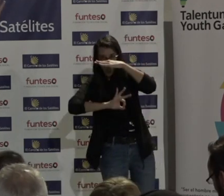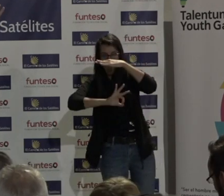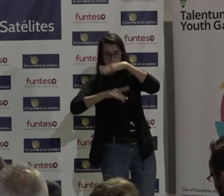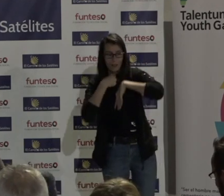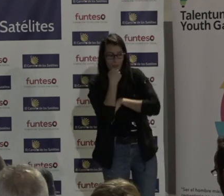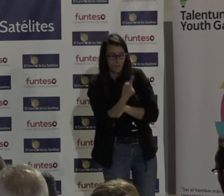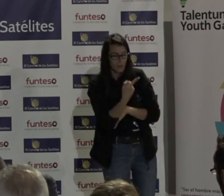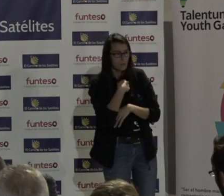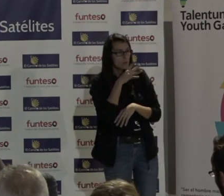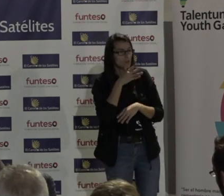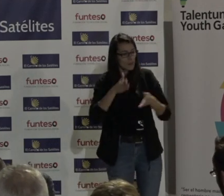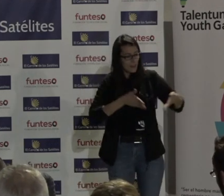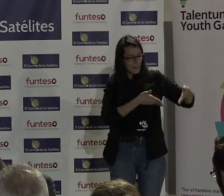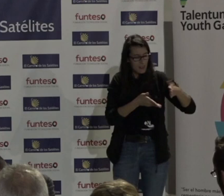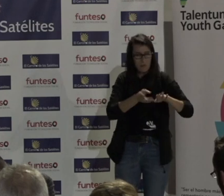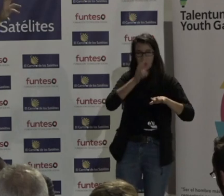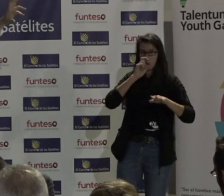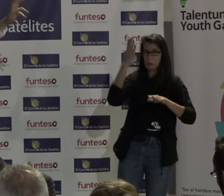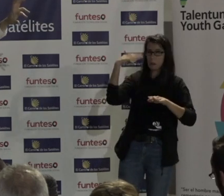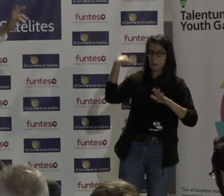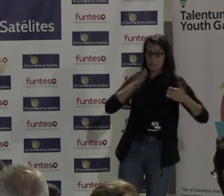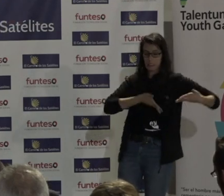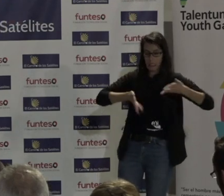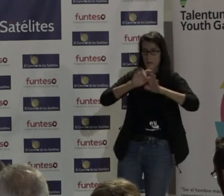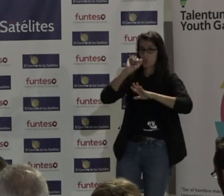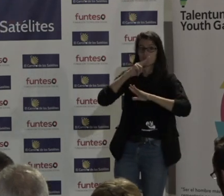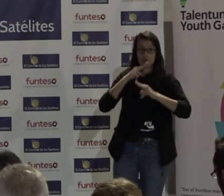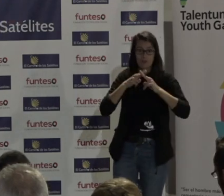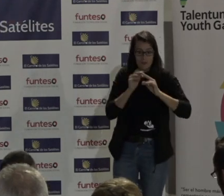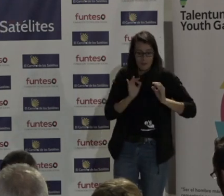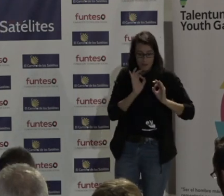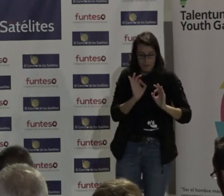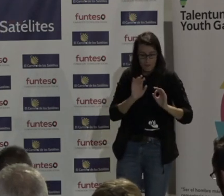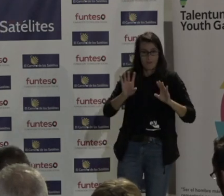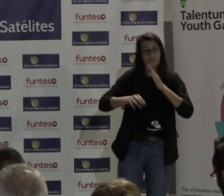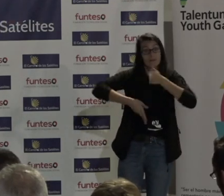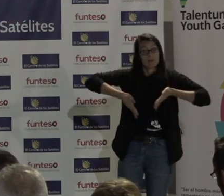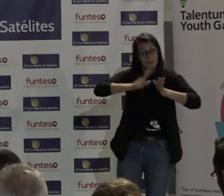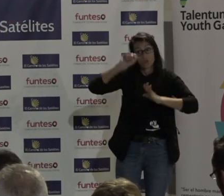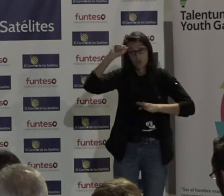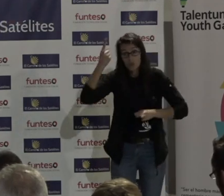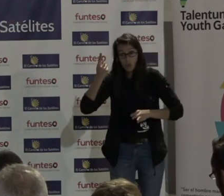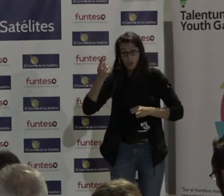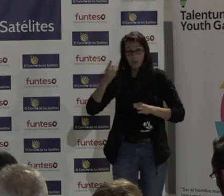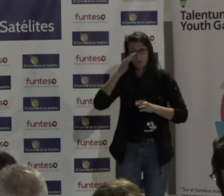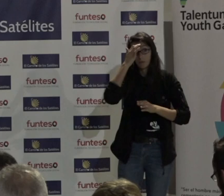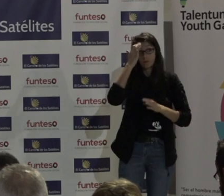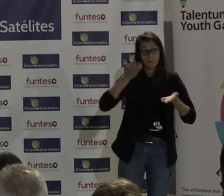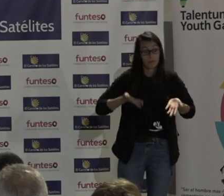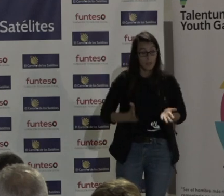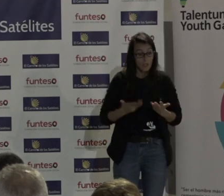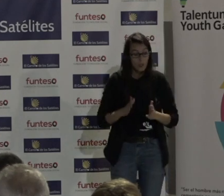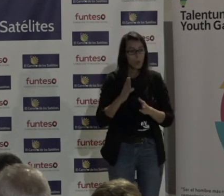Es el recuerdo de ese camino antiguo, el camino del sol. Cuando en el siglo IX Carlomagno y luego sus hijos, con la ayuda